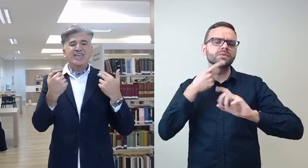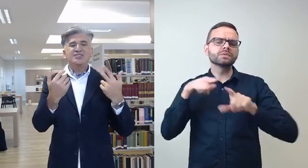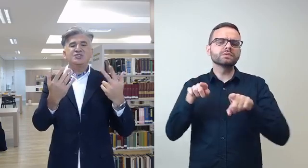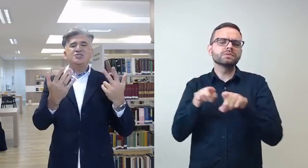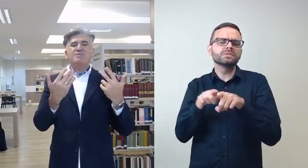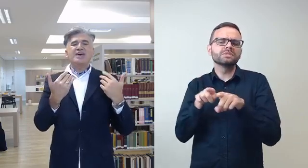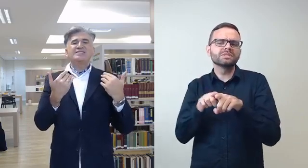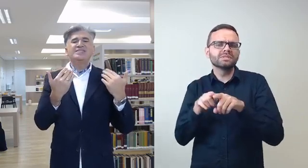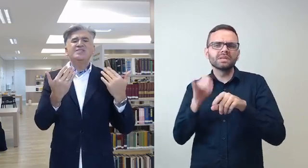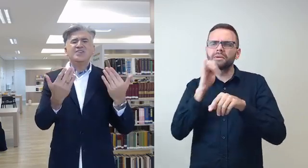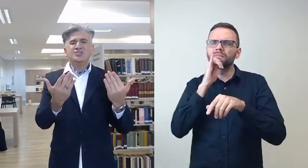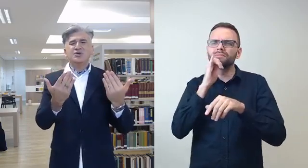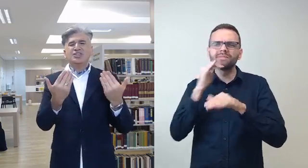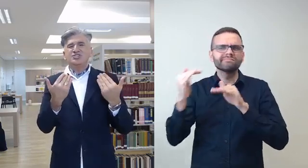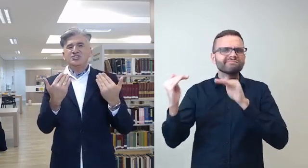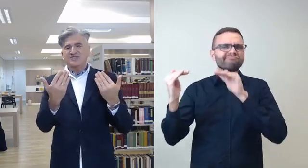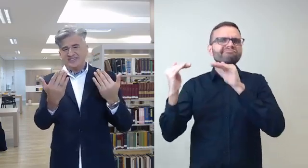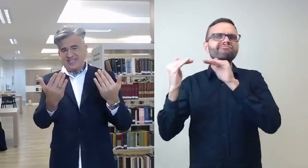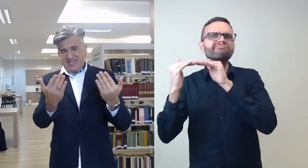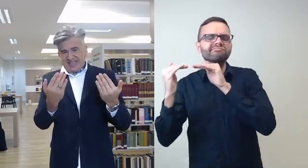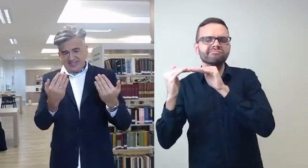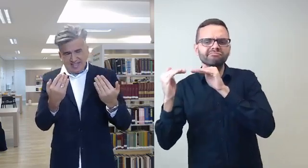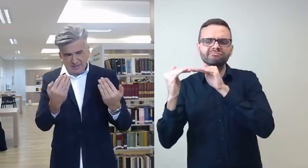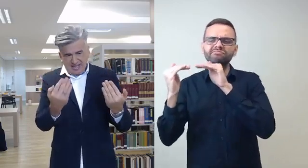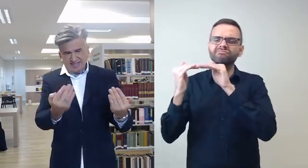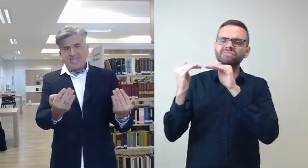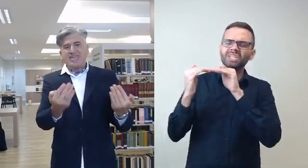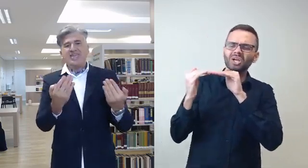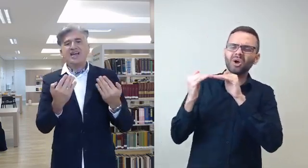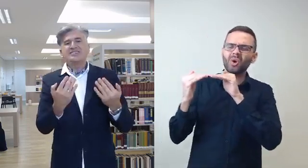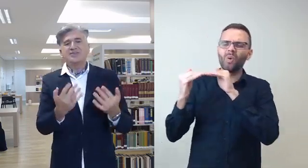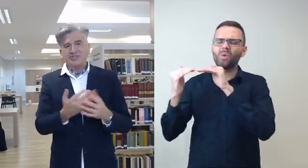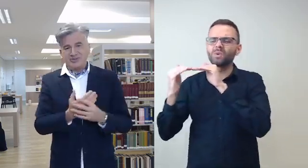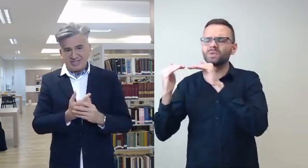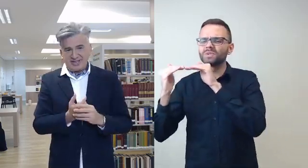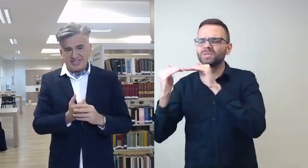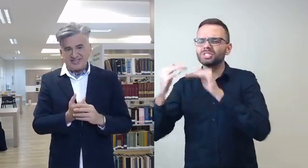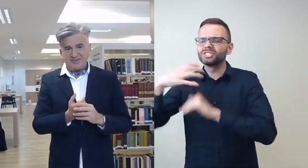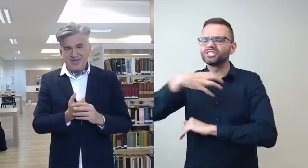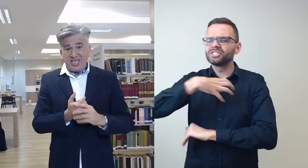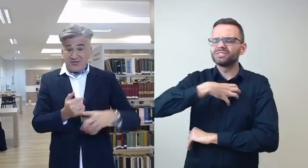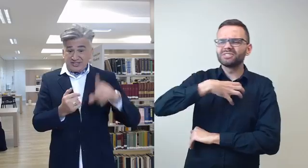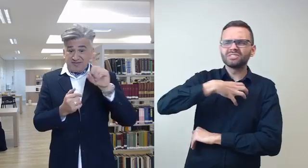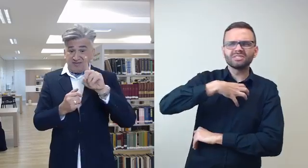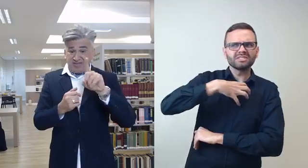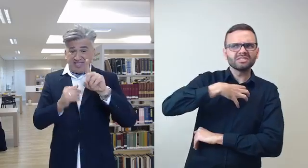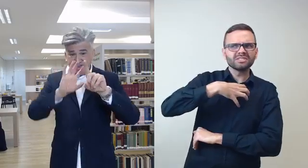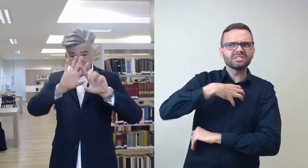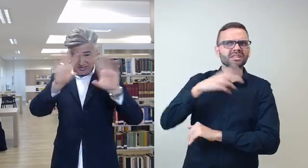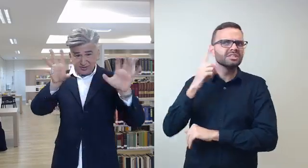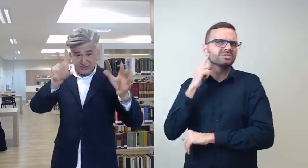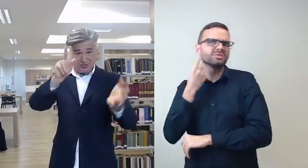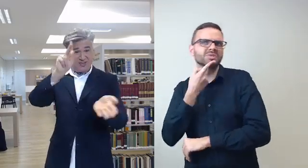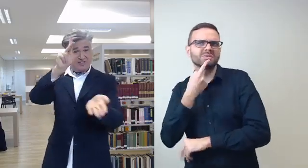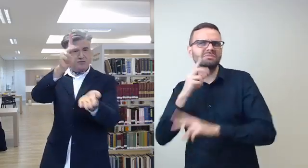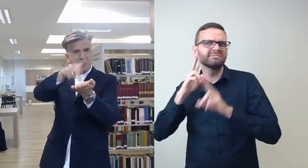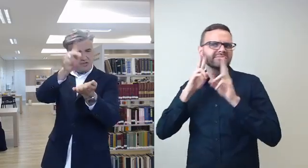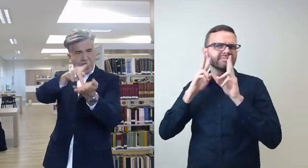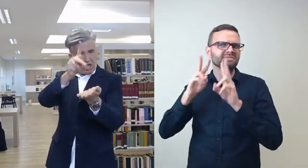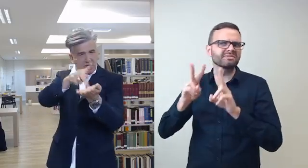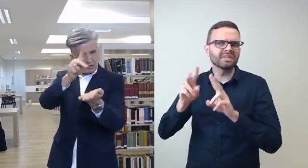as reações passivas ou ativas da plateia em relação à sua interpretação. E você vai vendo aquela coisa do surdo